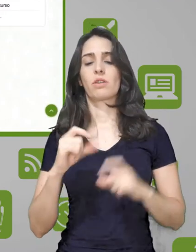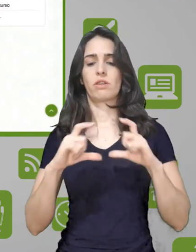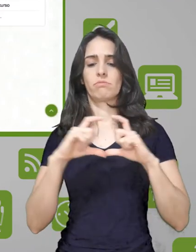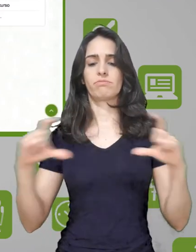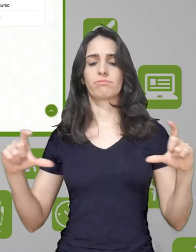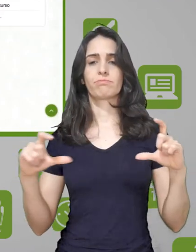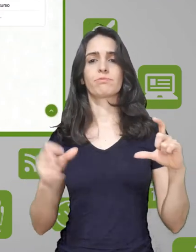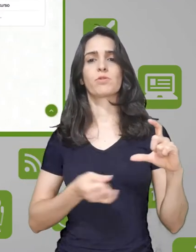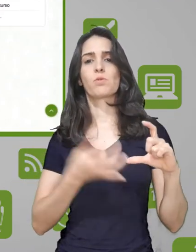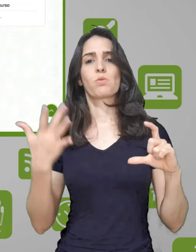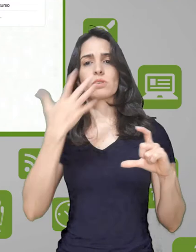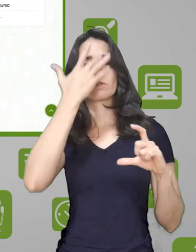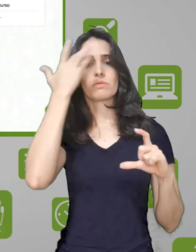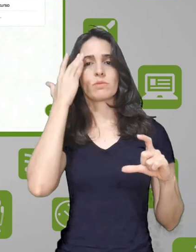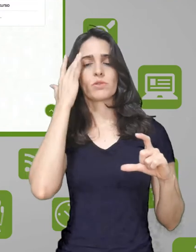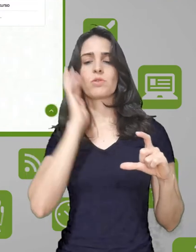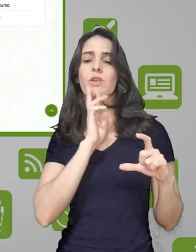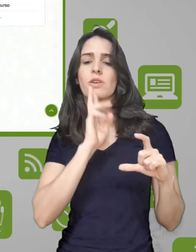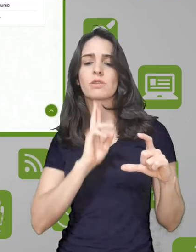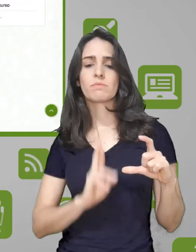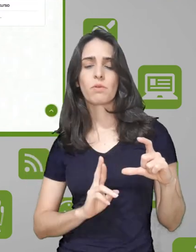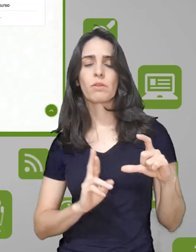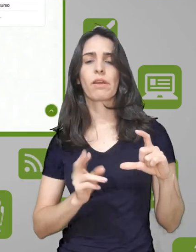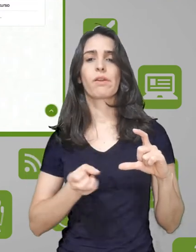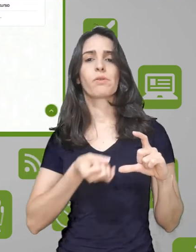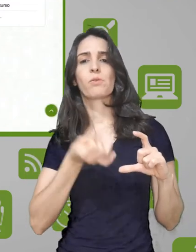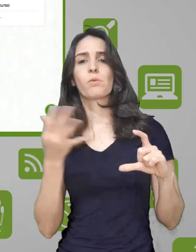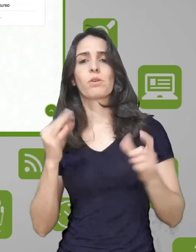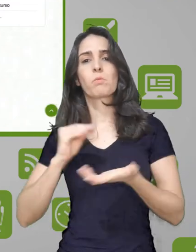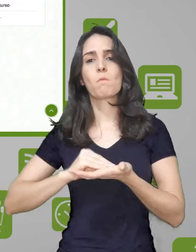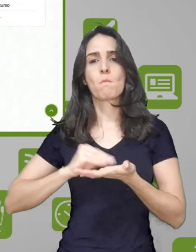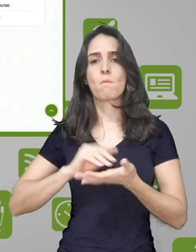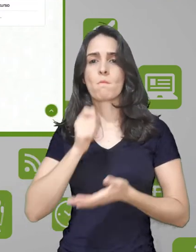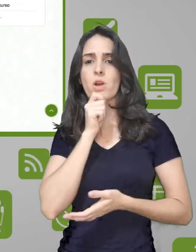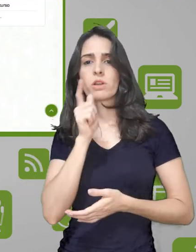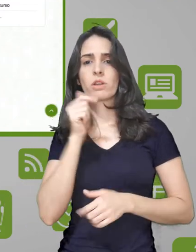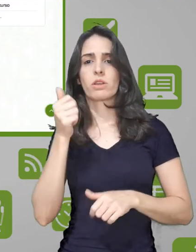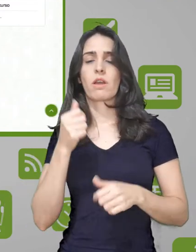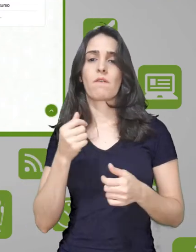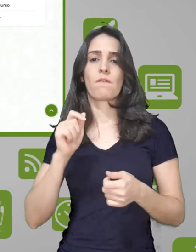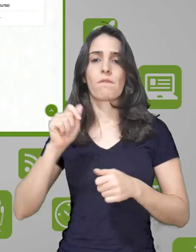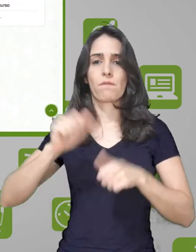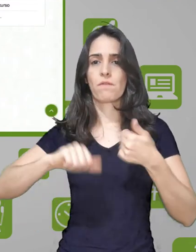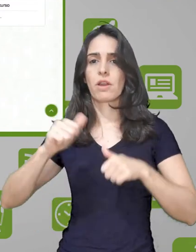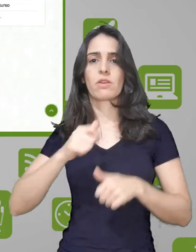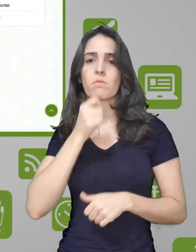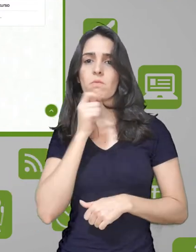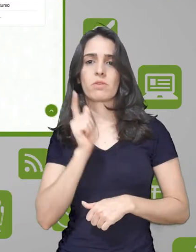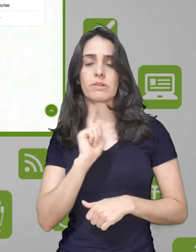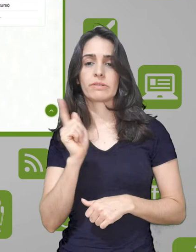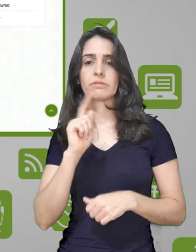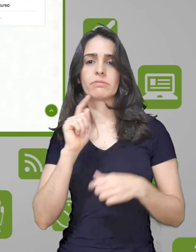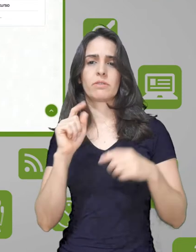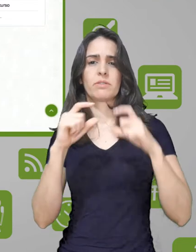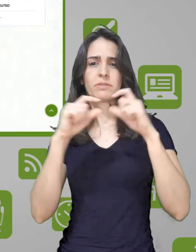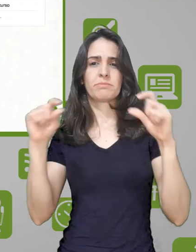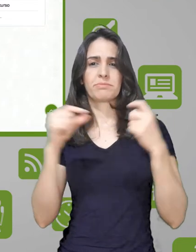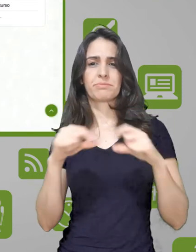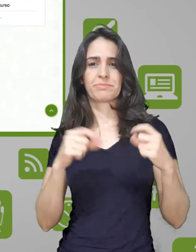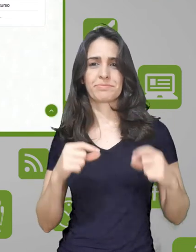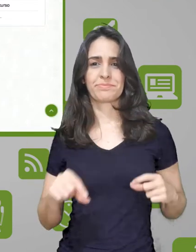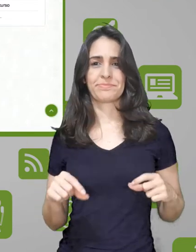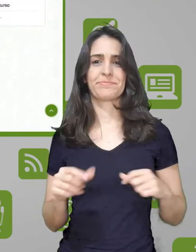aqui dizendo quantos participantes quantos enviados e quantos Ainda faltam avaliação porque você não